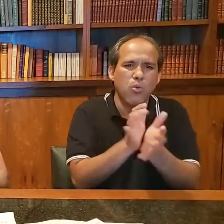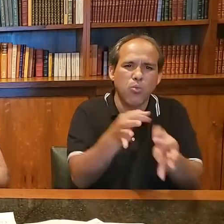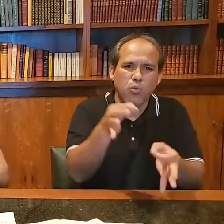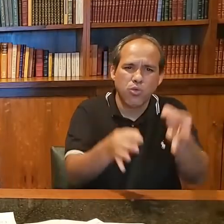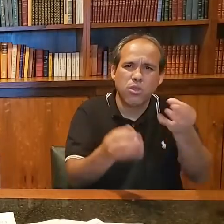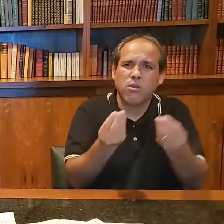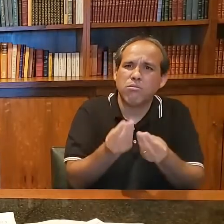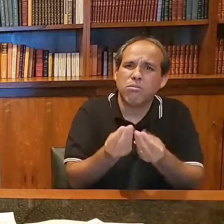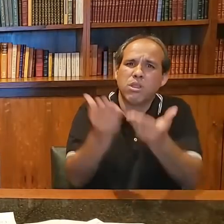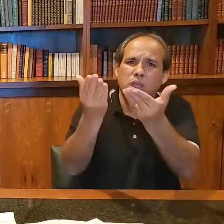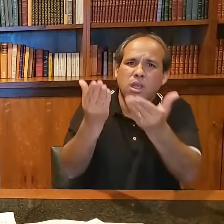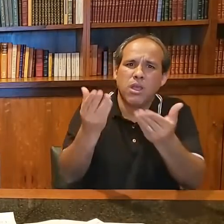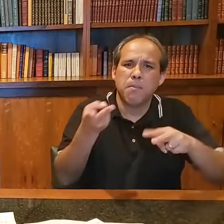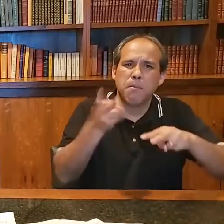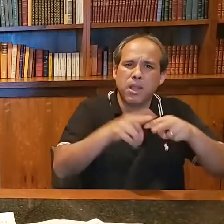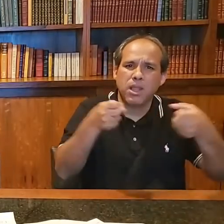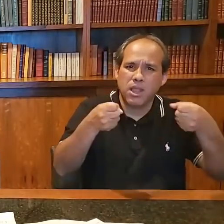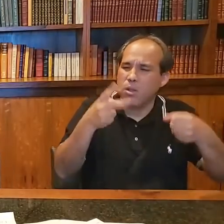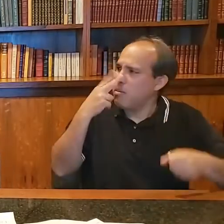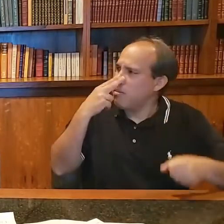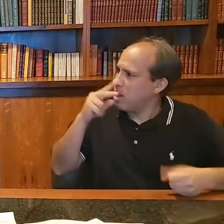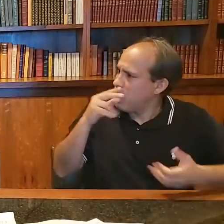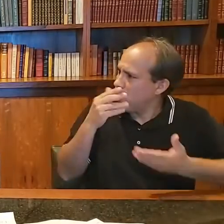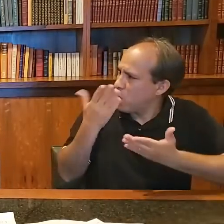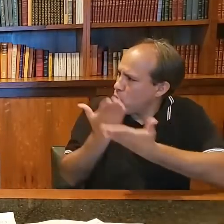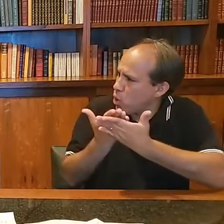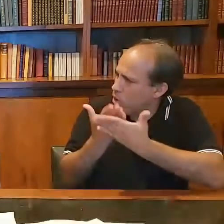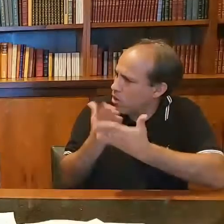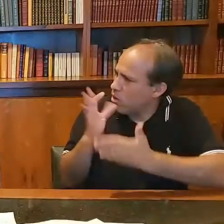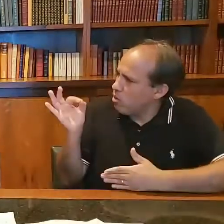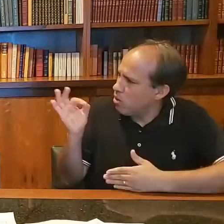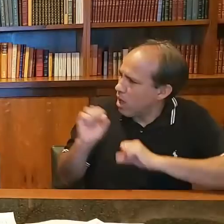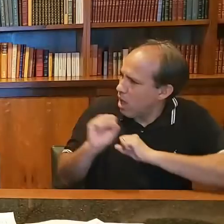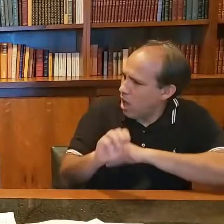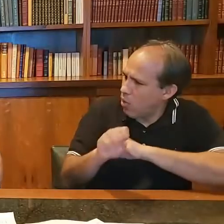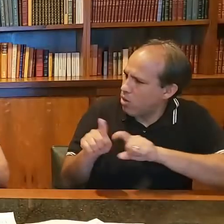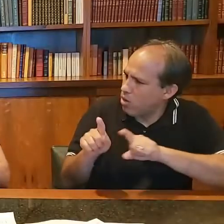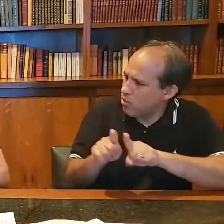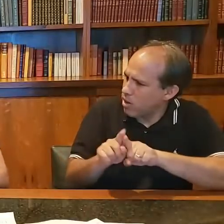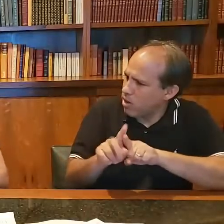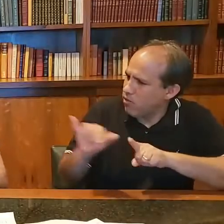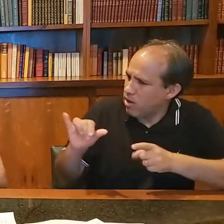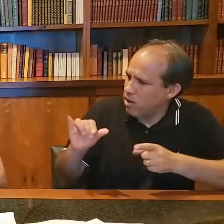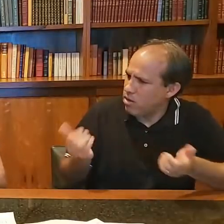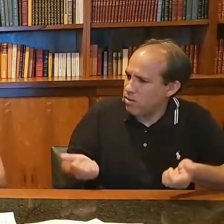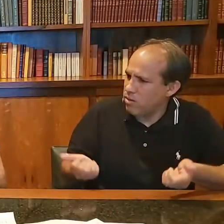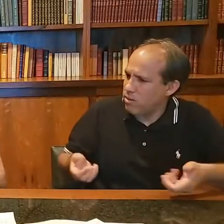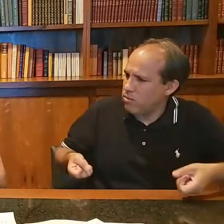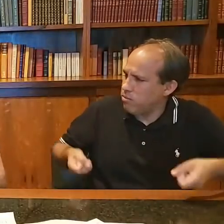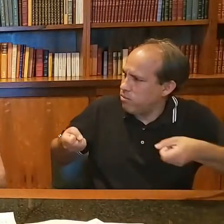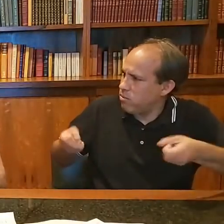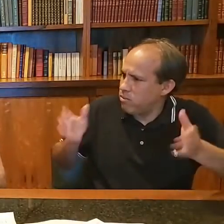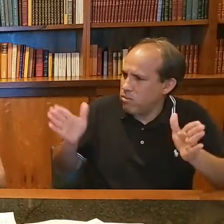né? Para educação acho que vai também. Não, eu não vai sei. Eu acho que a educação vai. Tá, acho que deve, não. Deve. Acho que não.